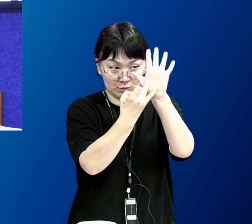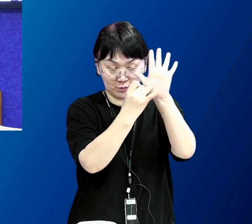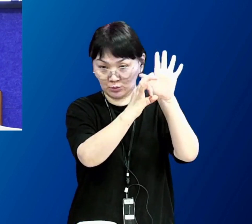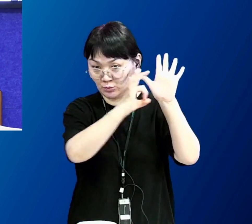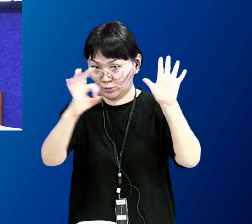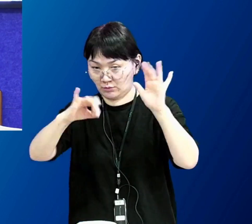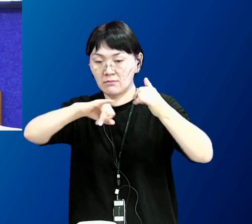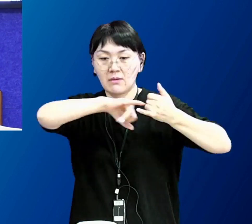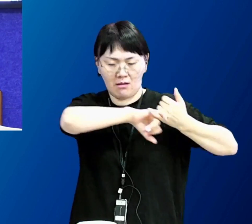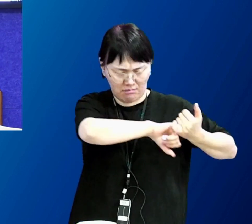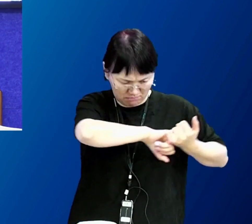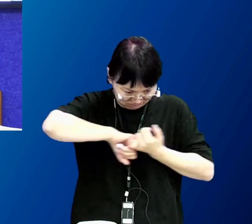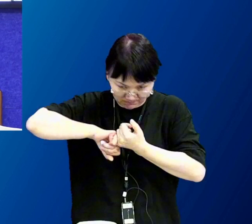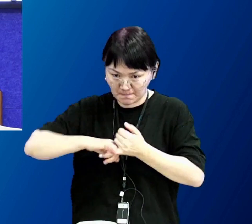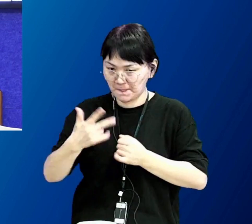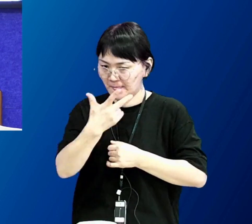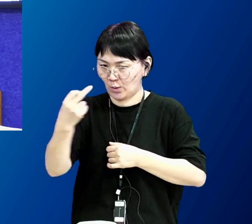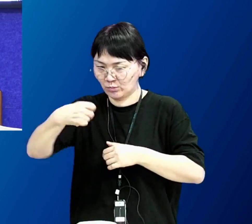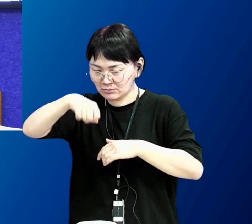Библиэлд гарч байгаа.